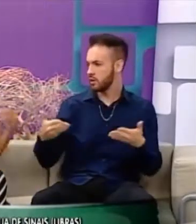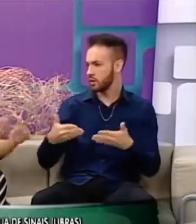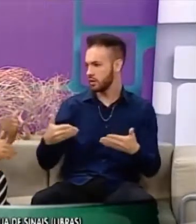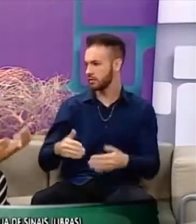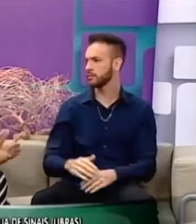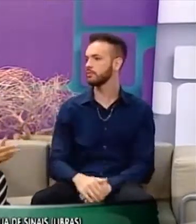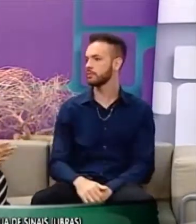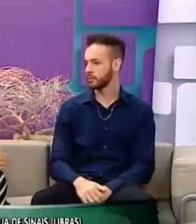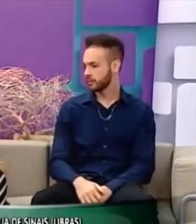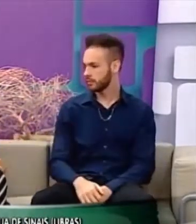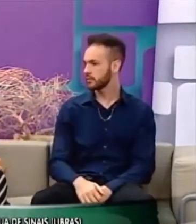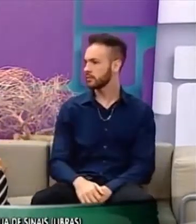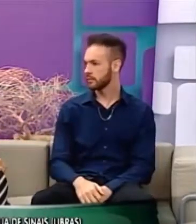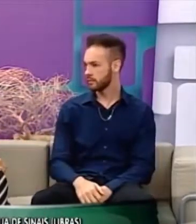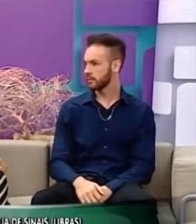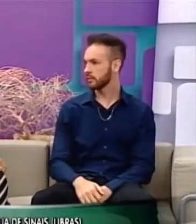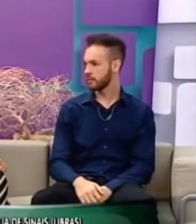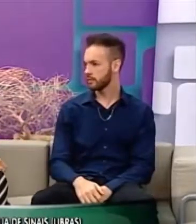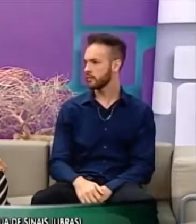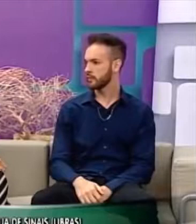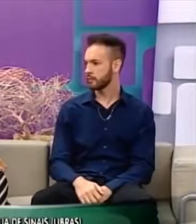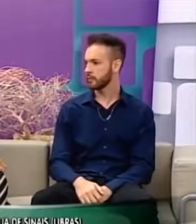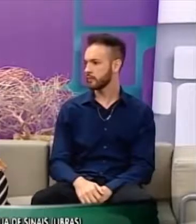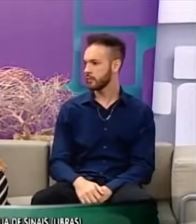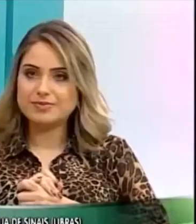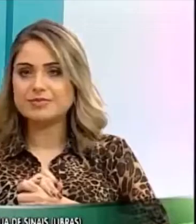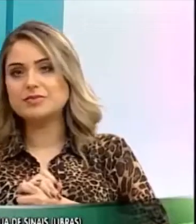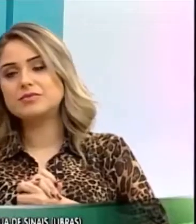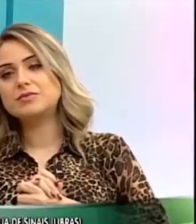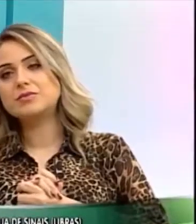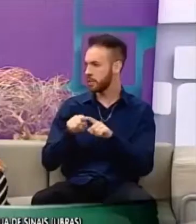caminhar, né? Precisa ser aceito na sociedade. Mari. Realmente.